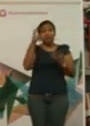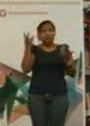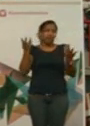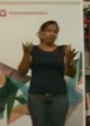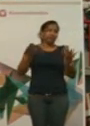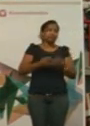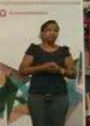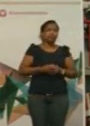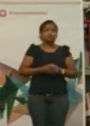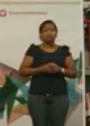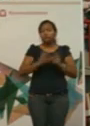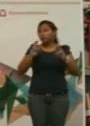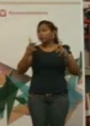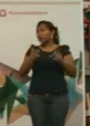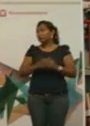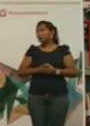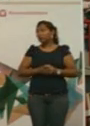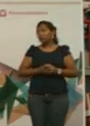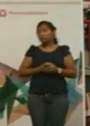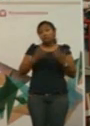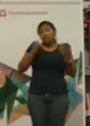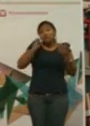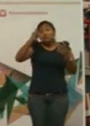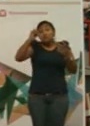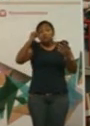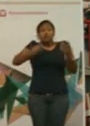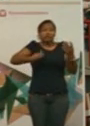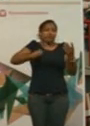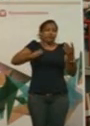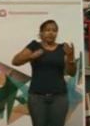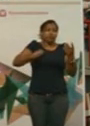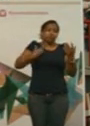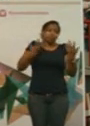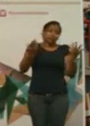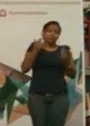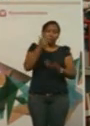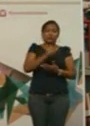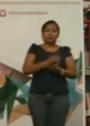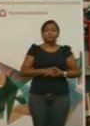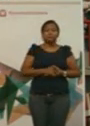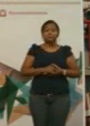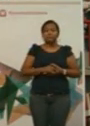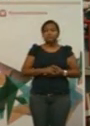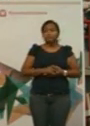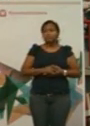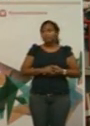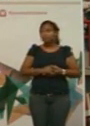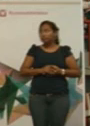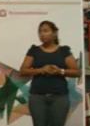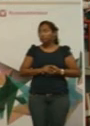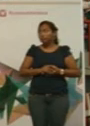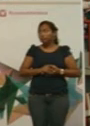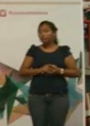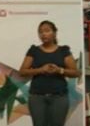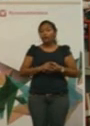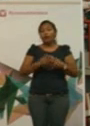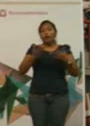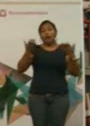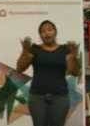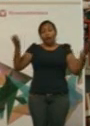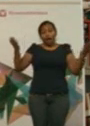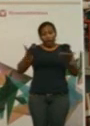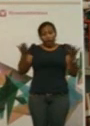gente chegar a realmente citar ou afirmar o que teria acontecido. A relação verdadeira que nós podemos fazer é